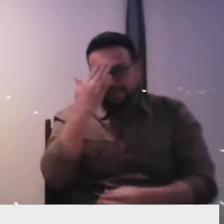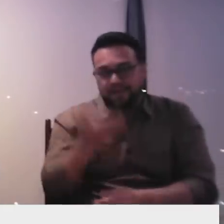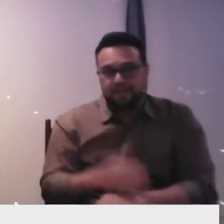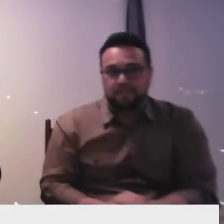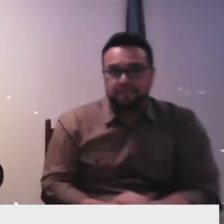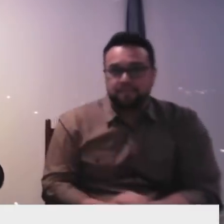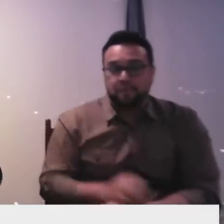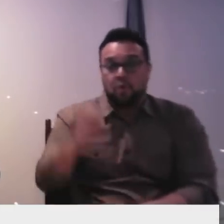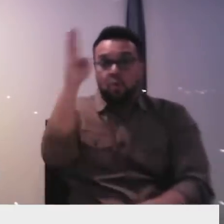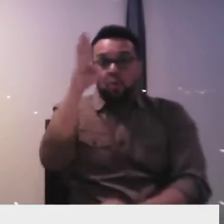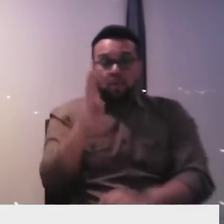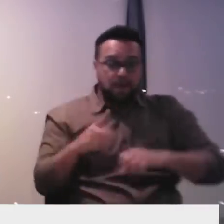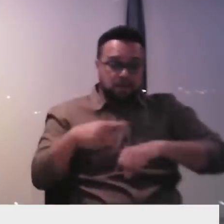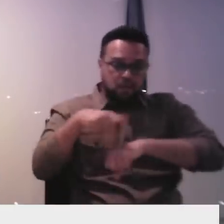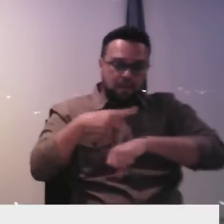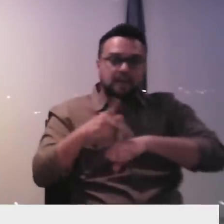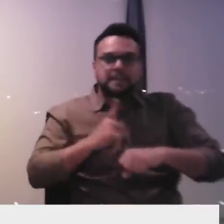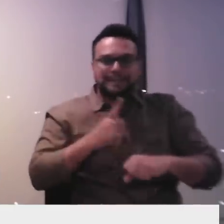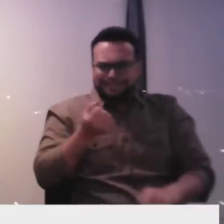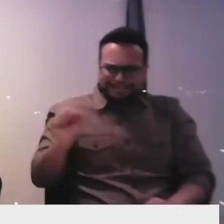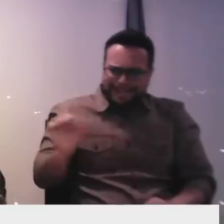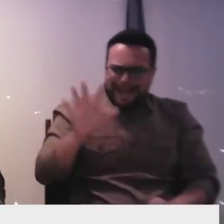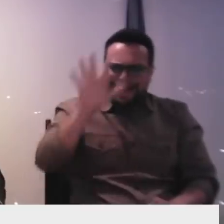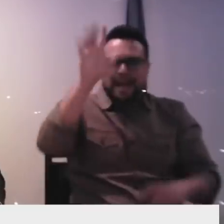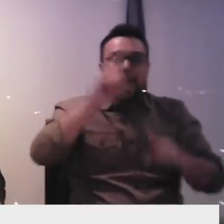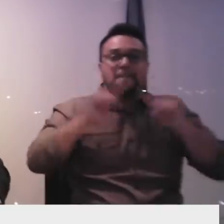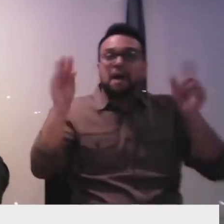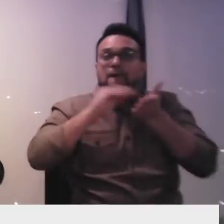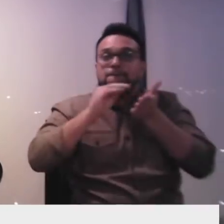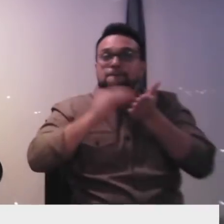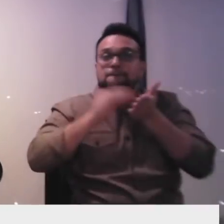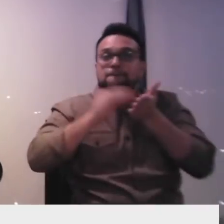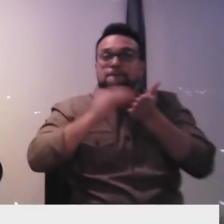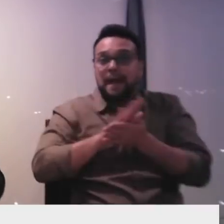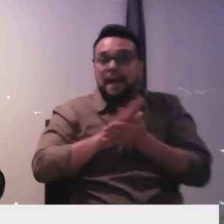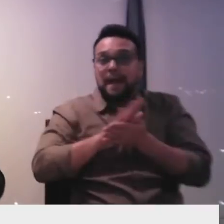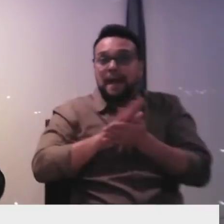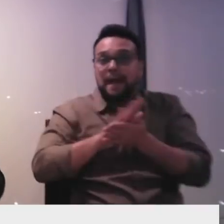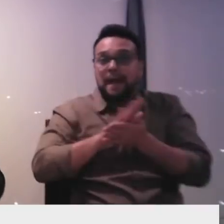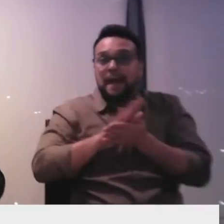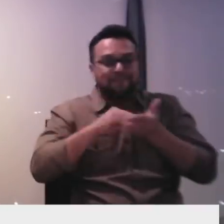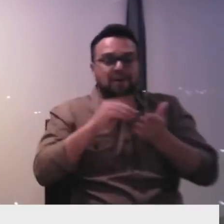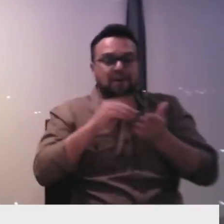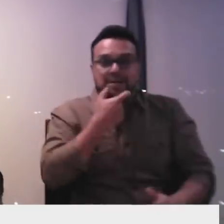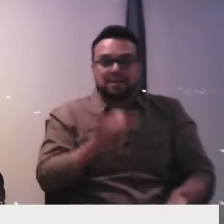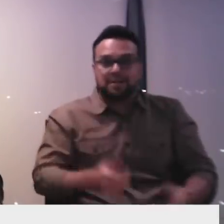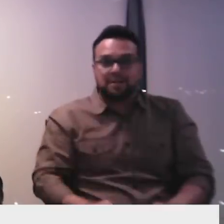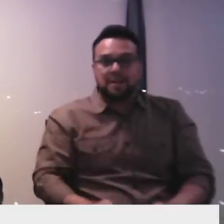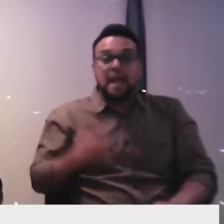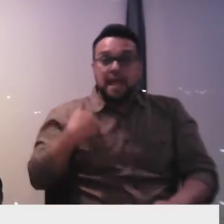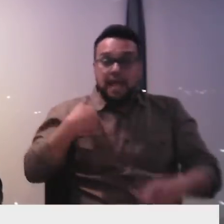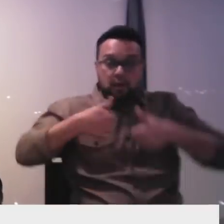O Brasil é um país que tem muita coisa cara, tem, mas não está faltando nada, como está faltando no Reino Unido. Estive com o Boris